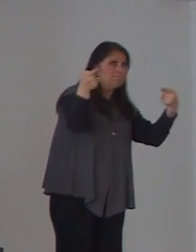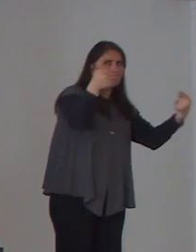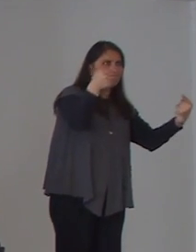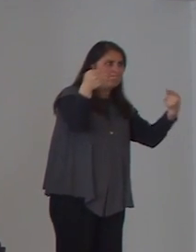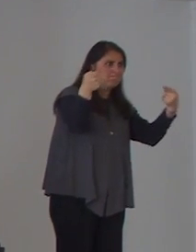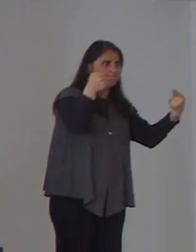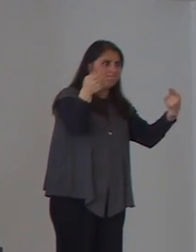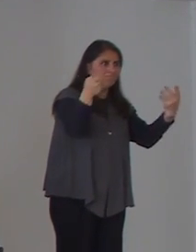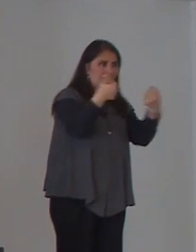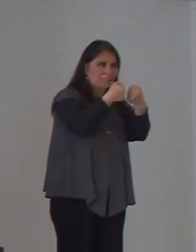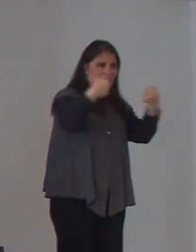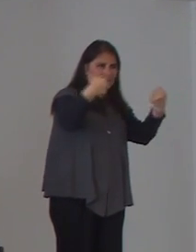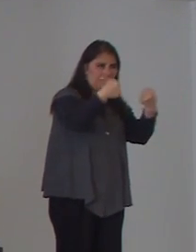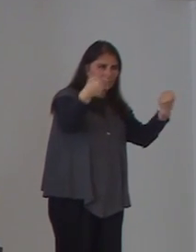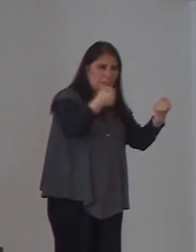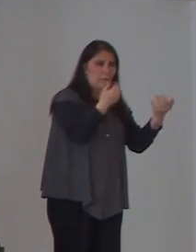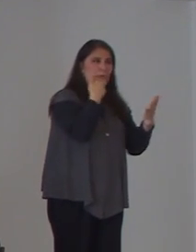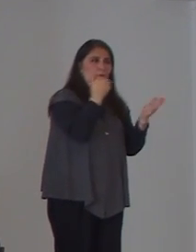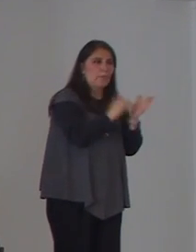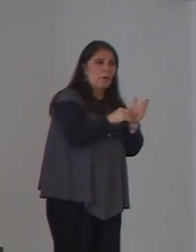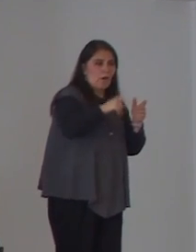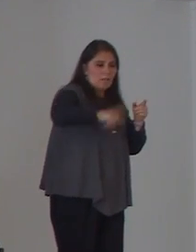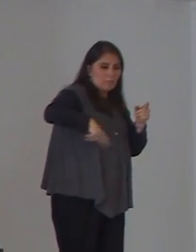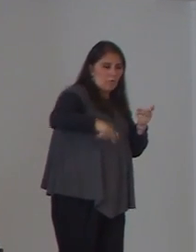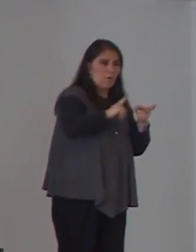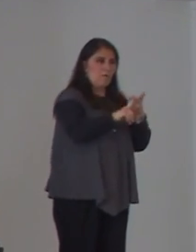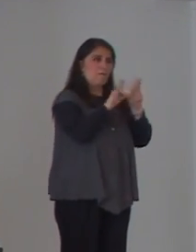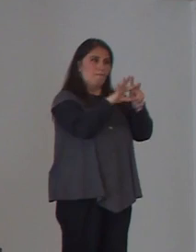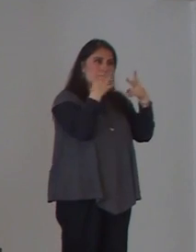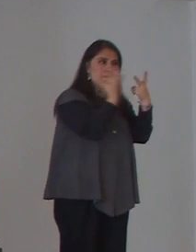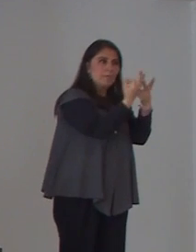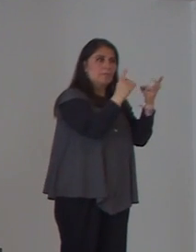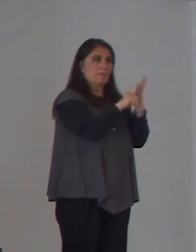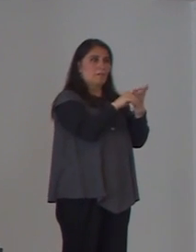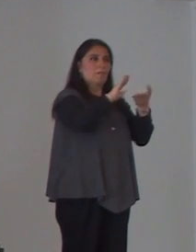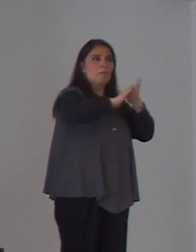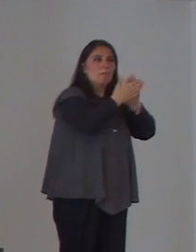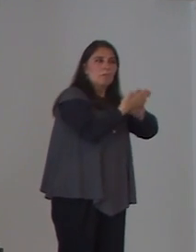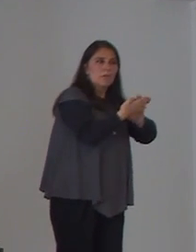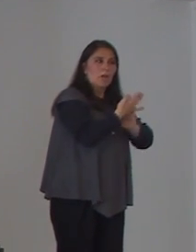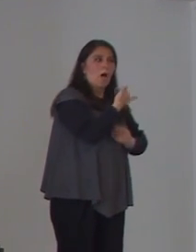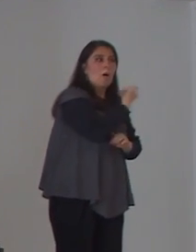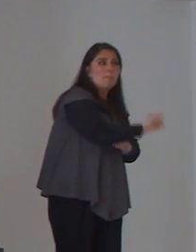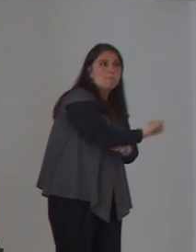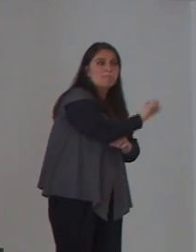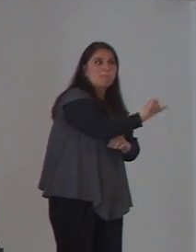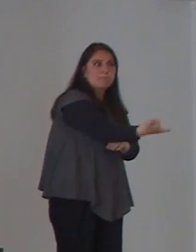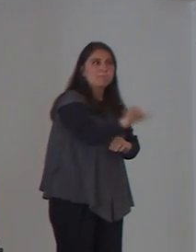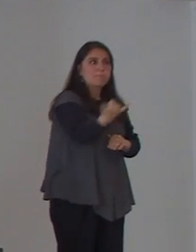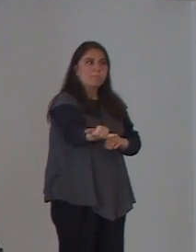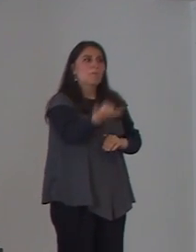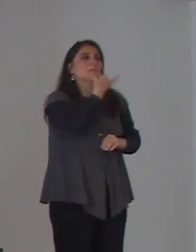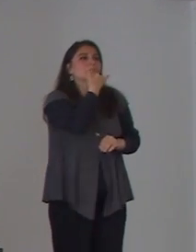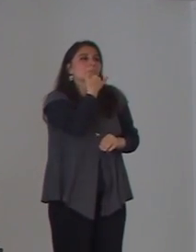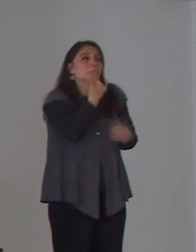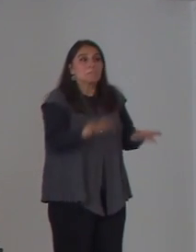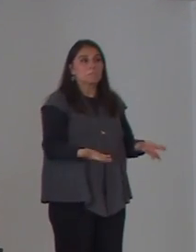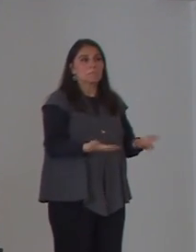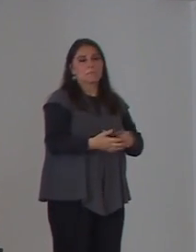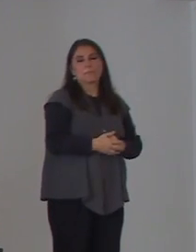las niñas, en medio de la escuela, la familia, la comunidad. ¿Qué está pasando allí? Porque, pues,